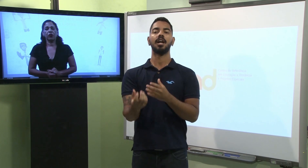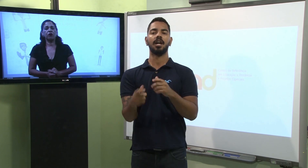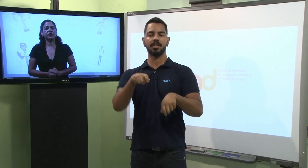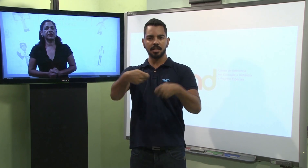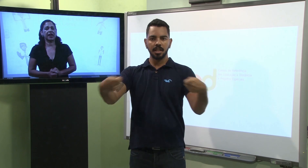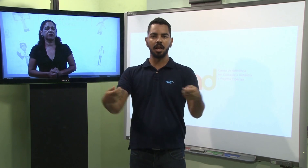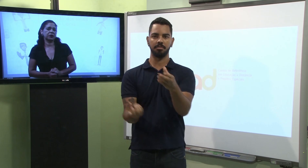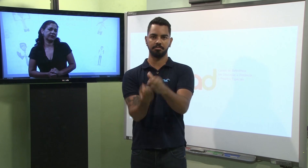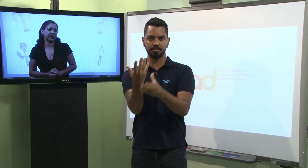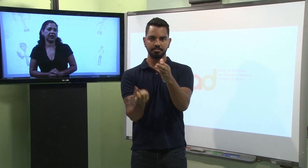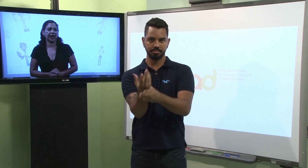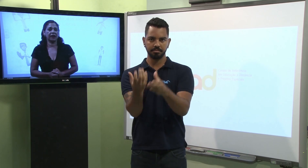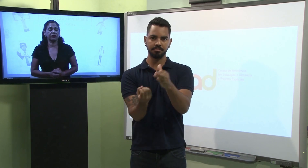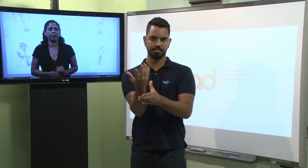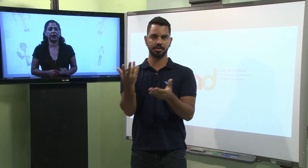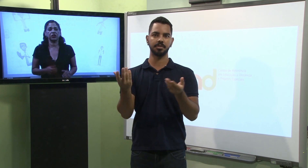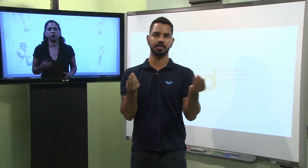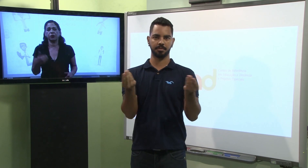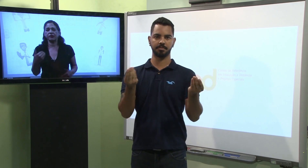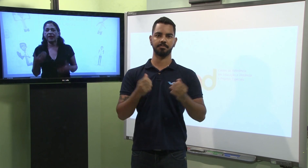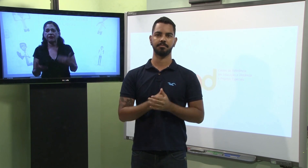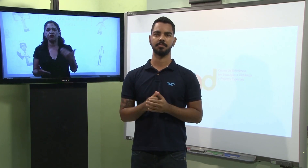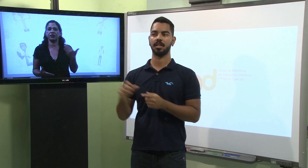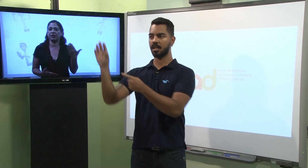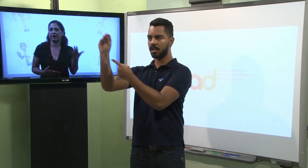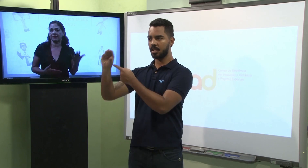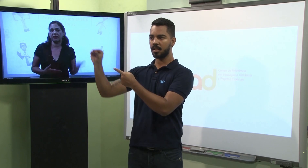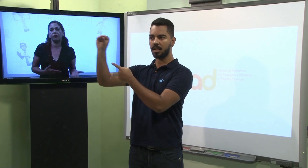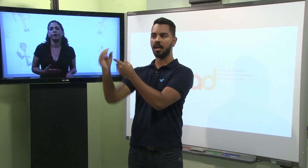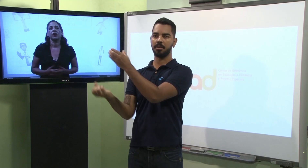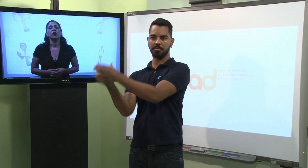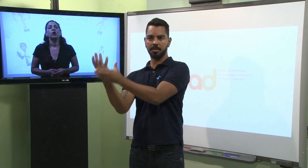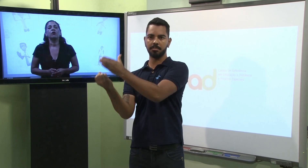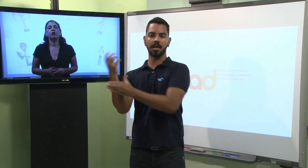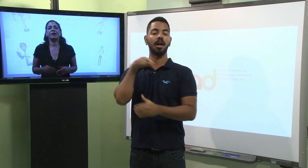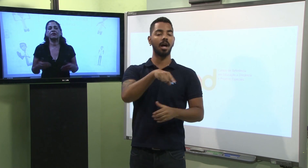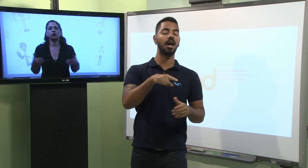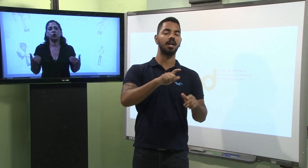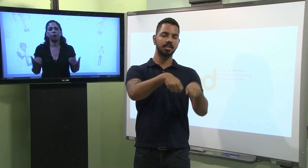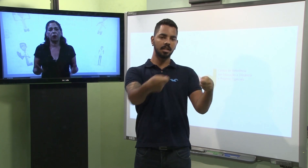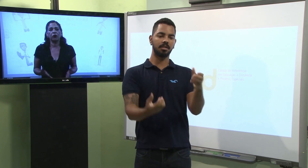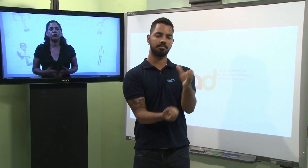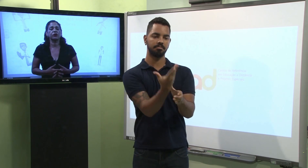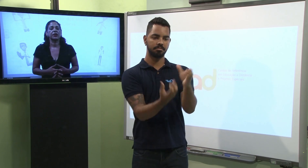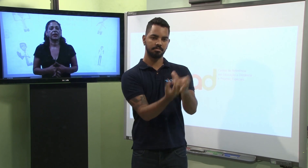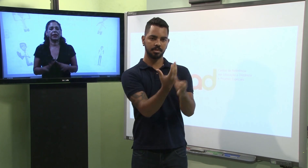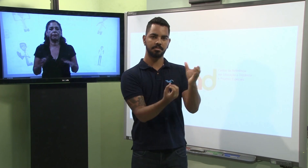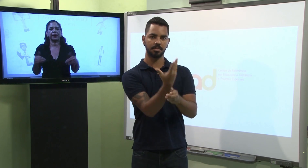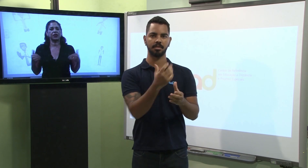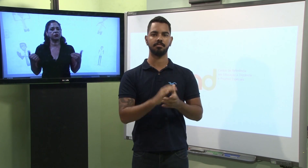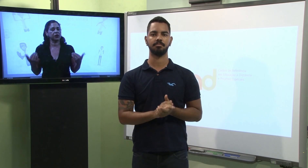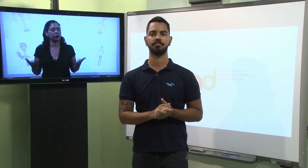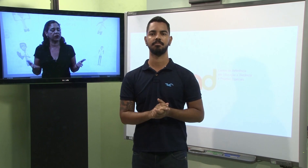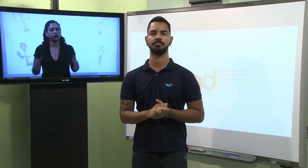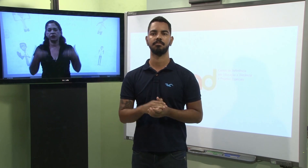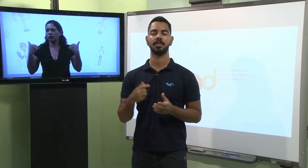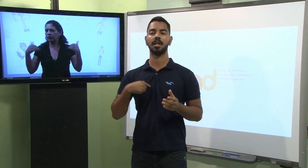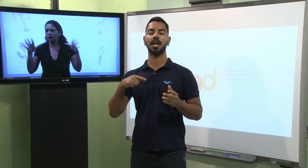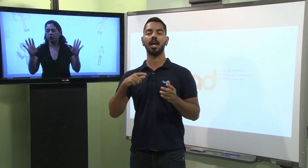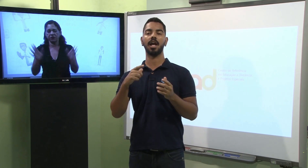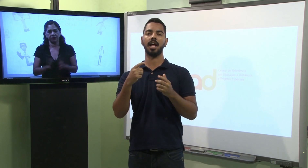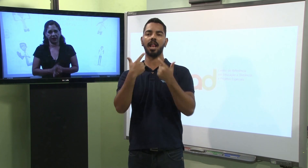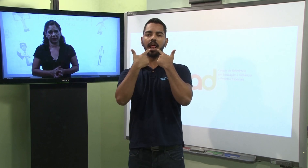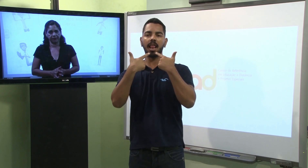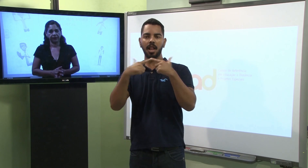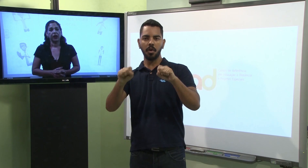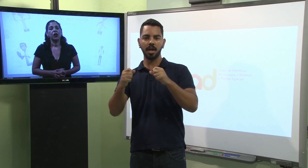orais, novos sinais podem ser criados a partir de processos de derivação, formação de compostos, empréstimo linguístico e